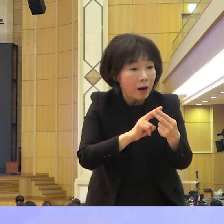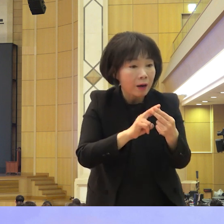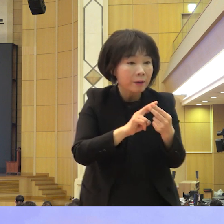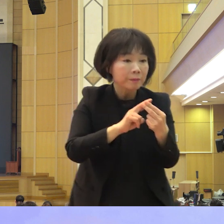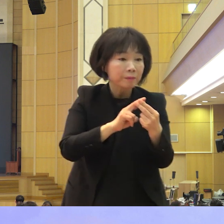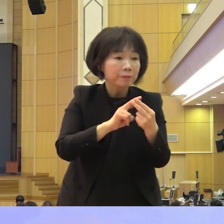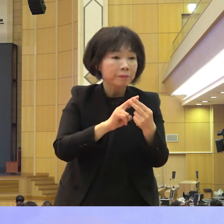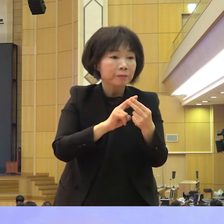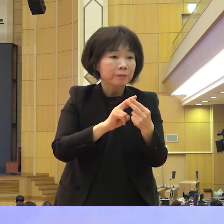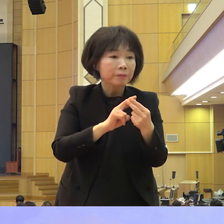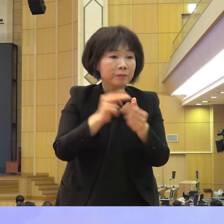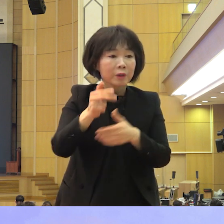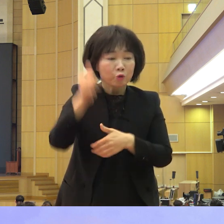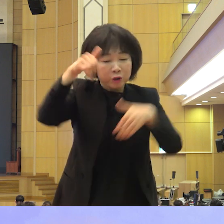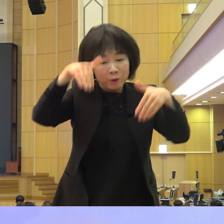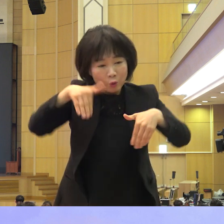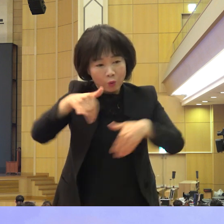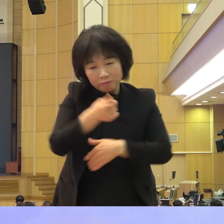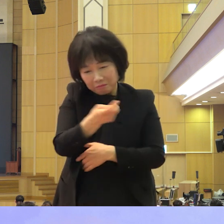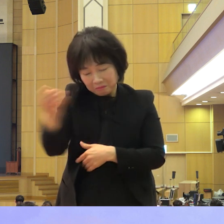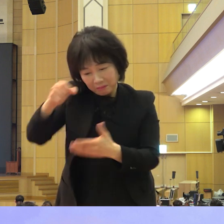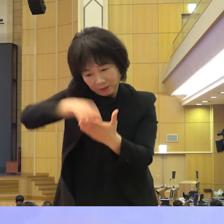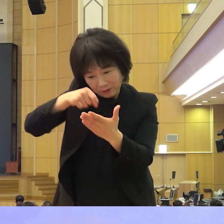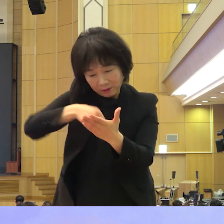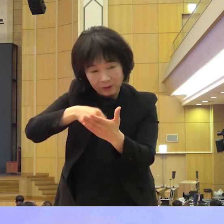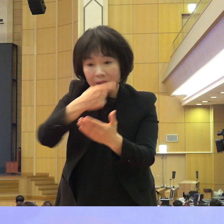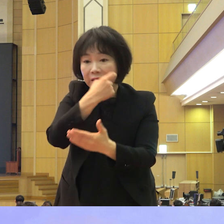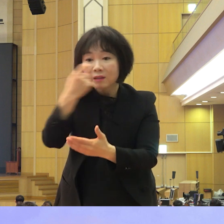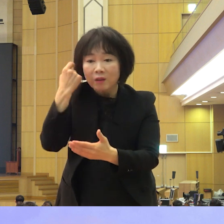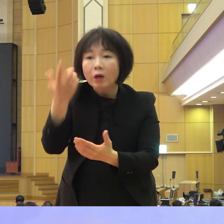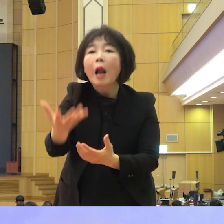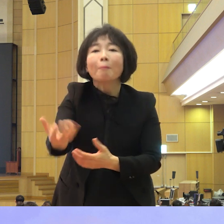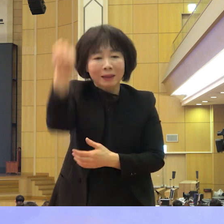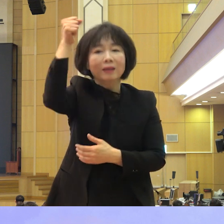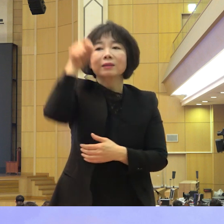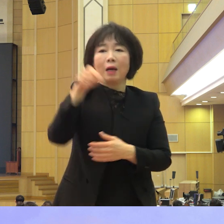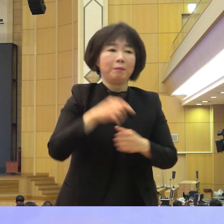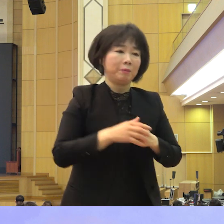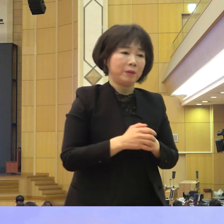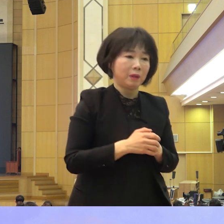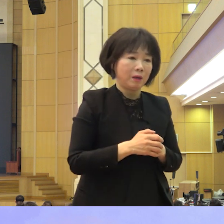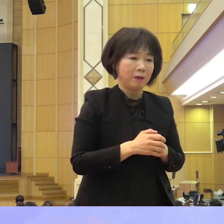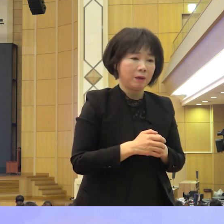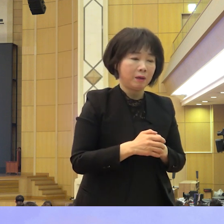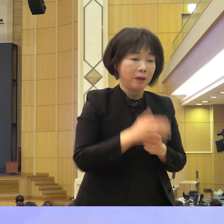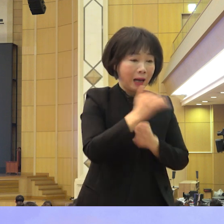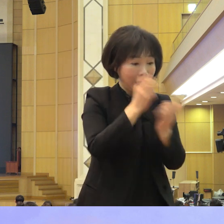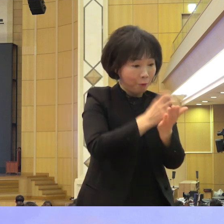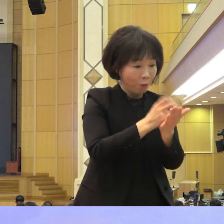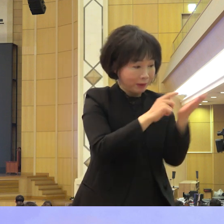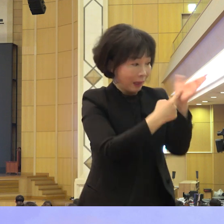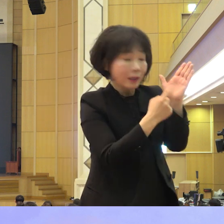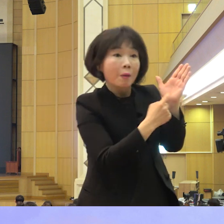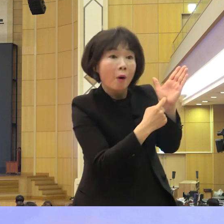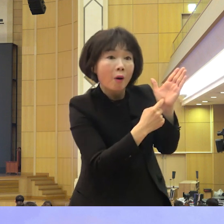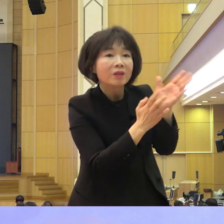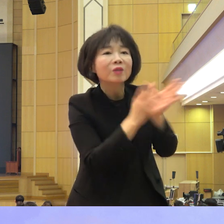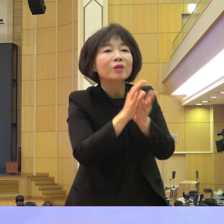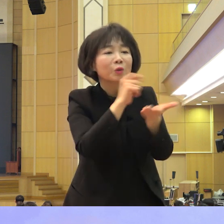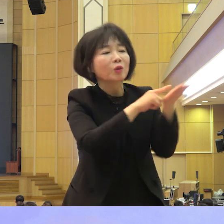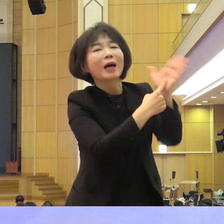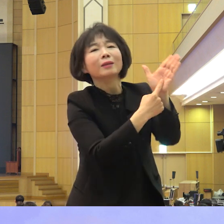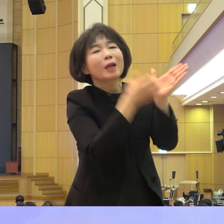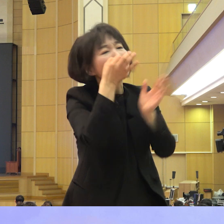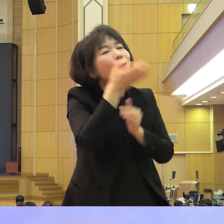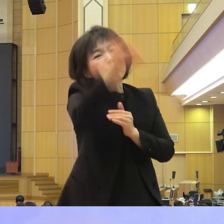율법에서도 선지자들에게 증거를 받은 것이라. 율법이 증거하고 있고 선지자들이 증거하고